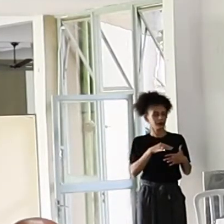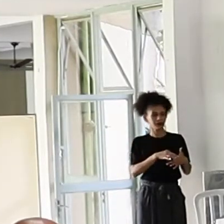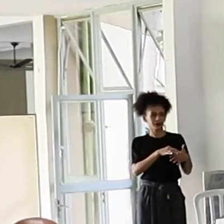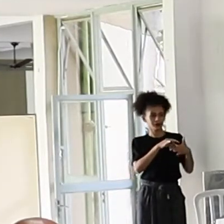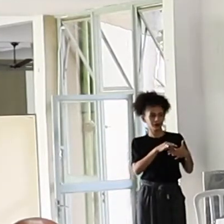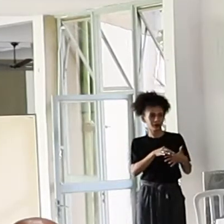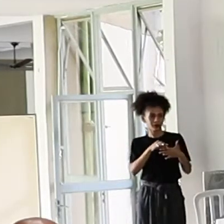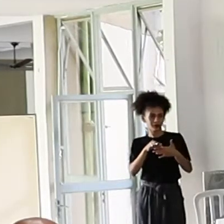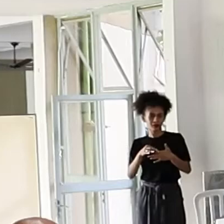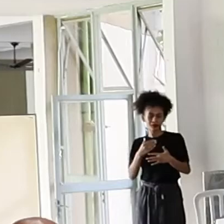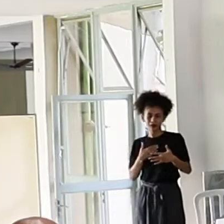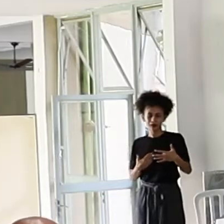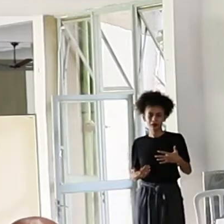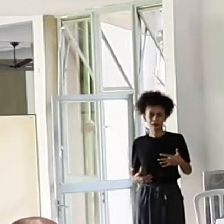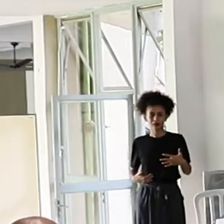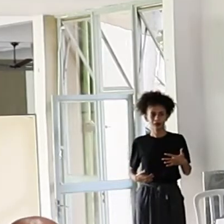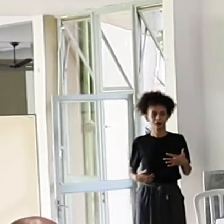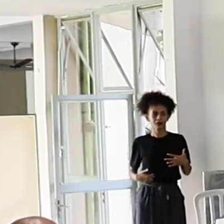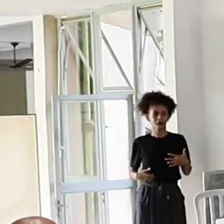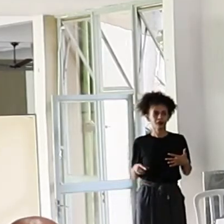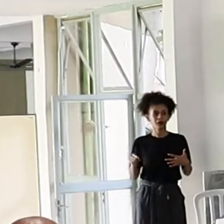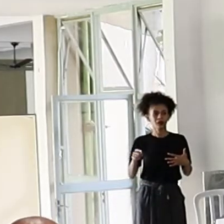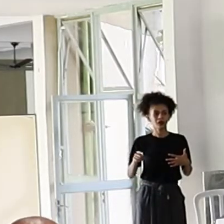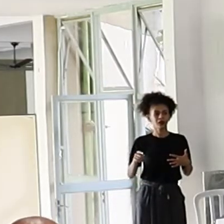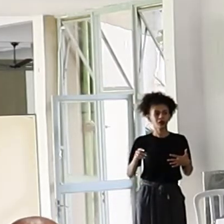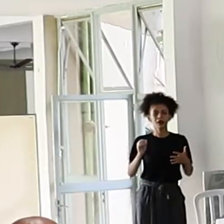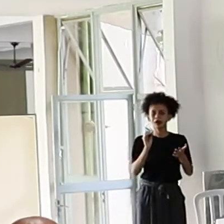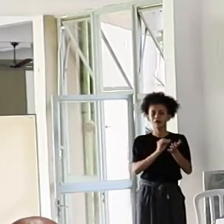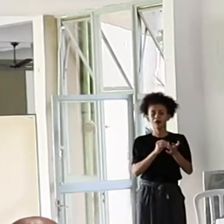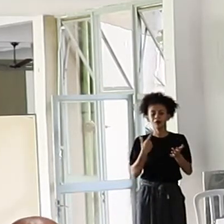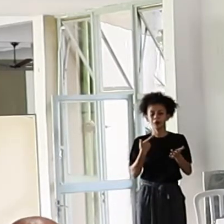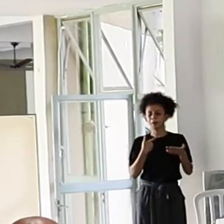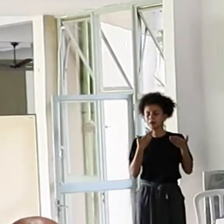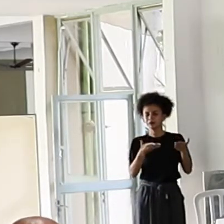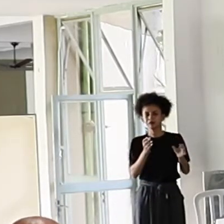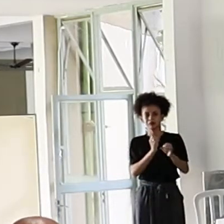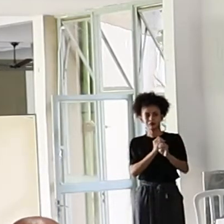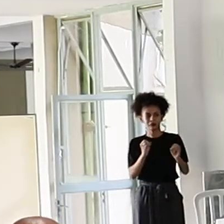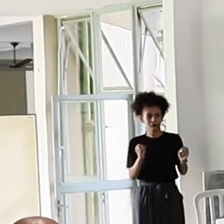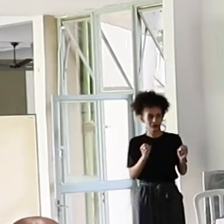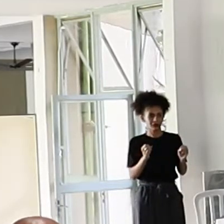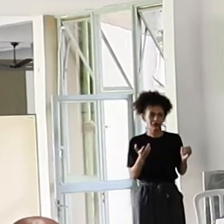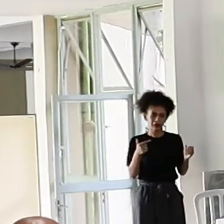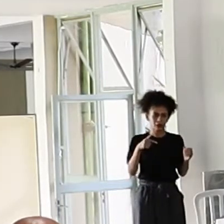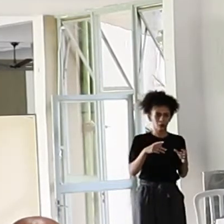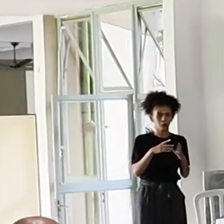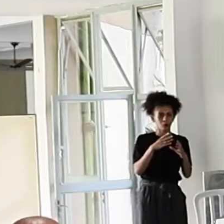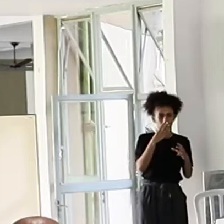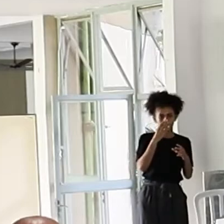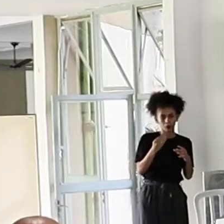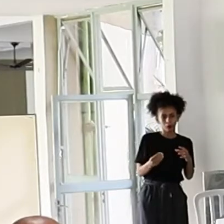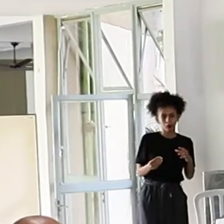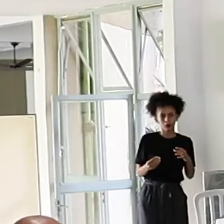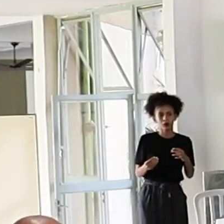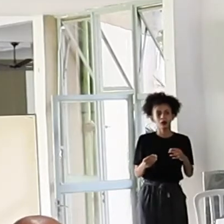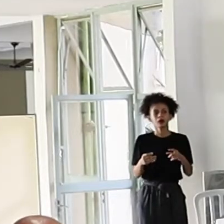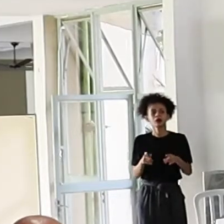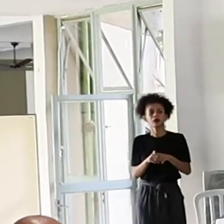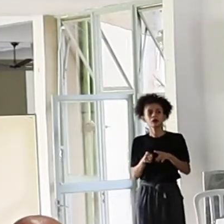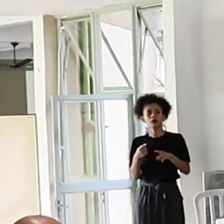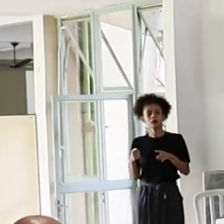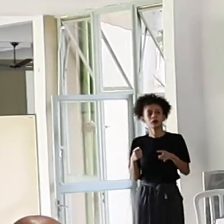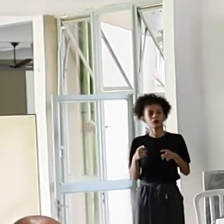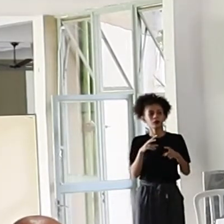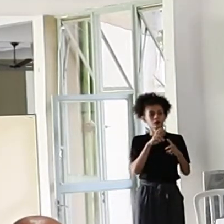lideranças de estado São tomadas em nossa participação aqui quanto o Guará 1 Uma